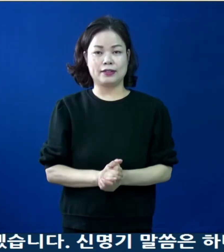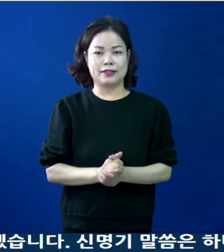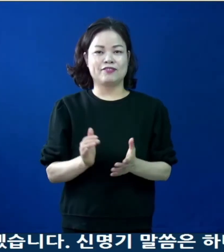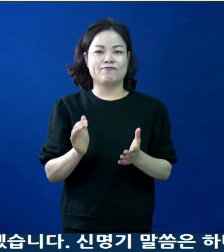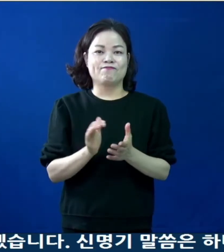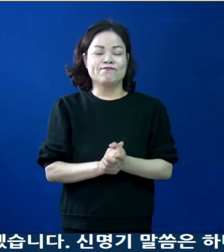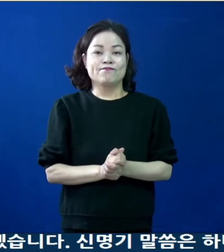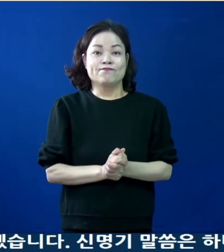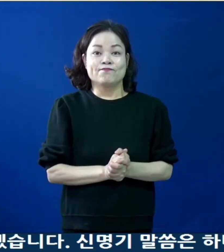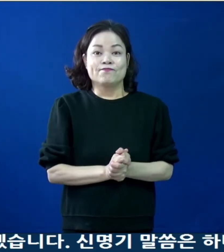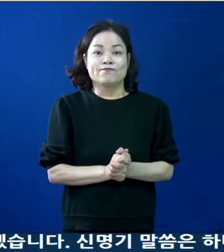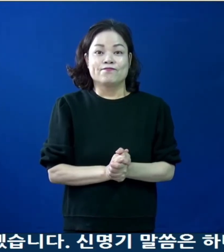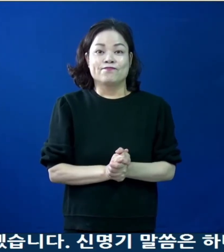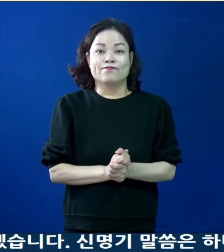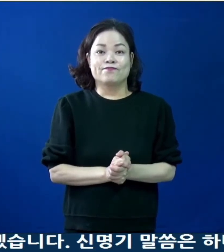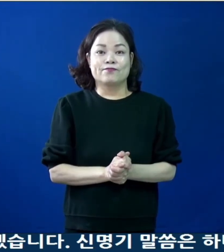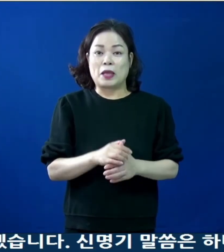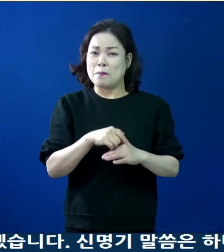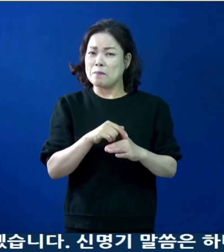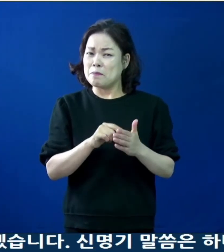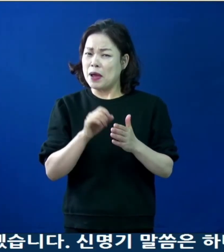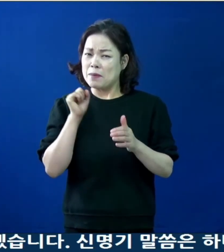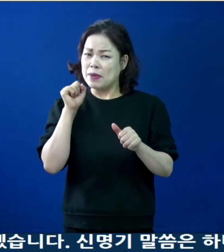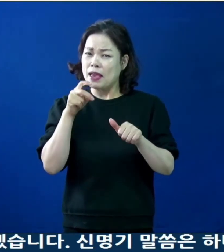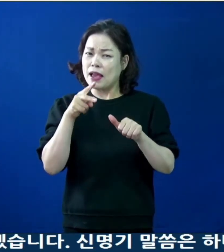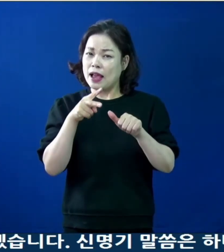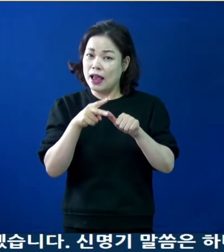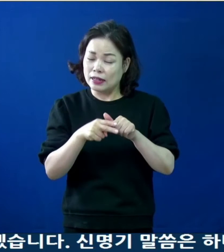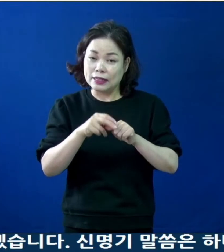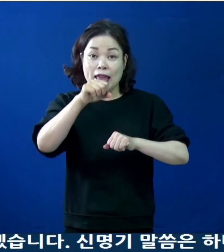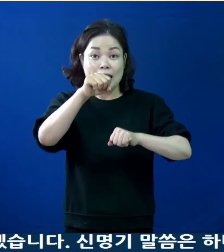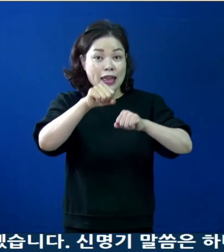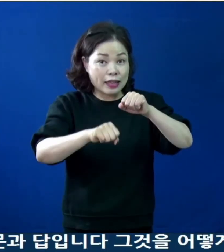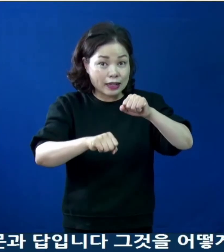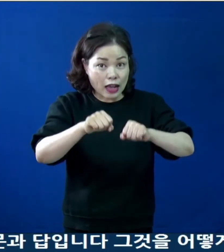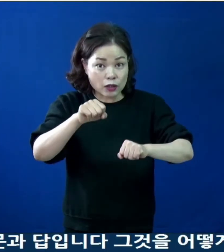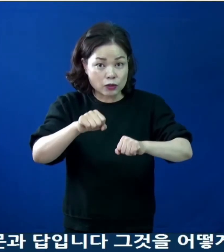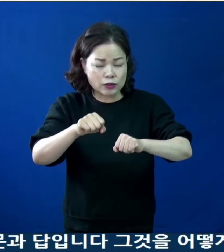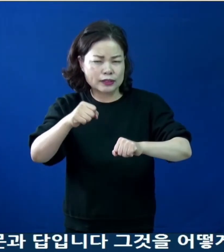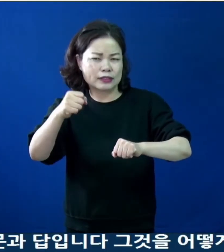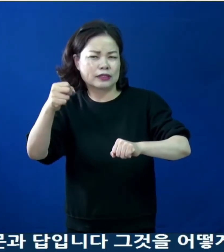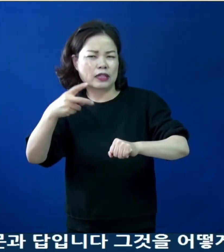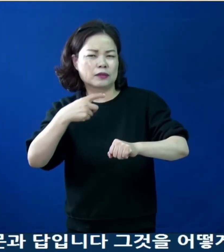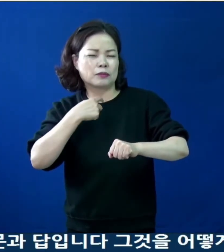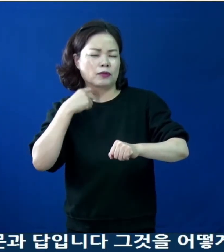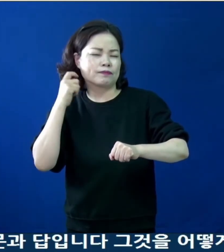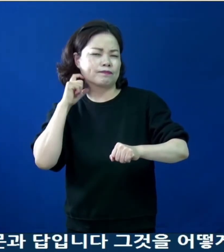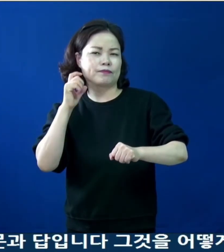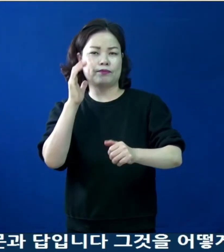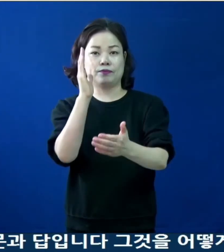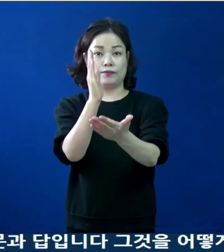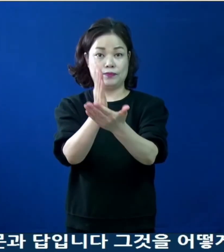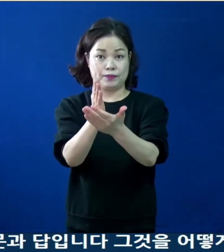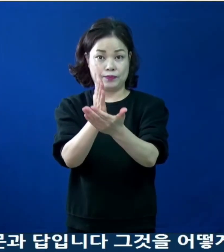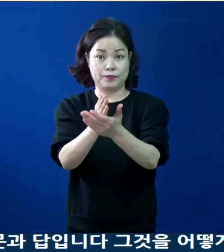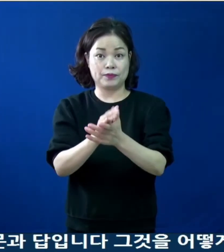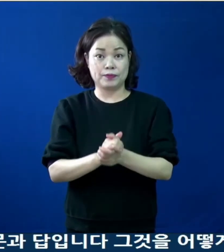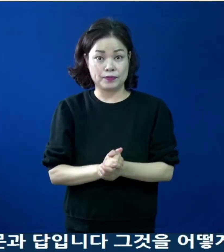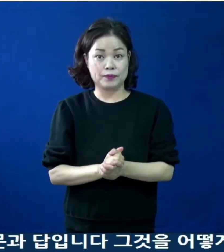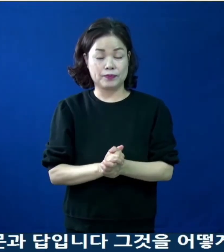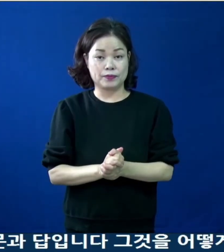아멘. 마음의 할례를 행하고 다시는 목을 곧게 하지 말라.